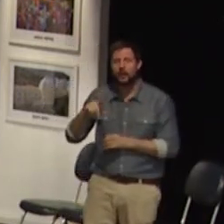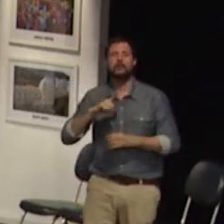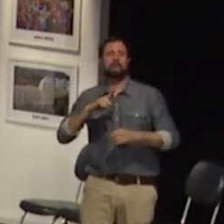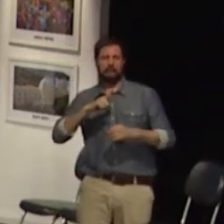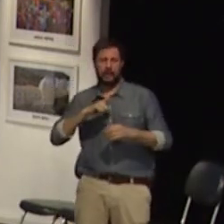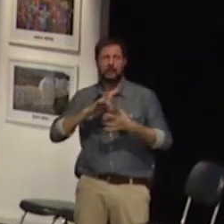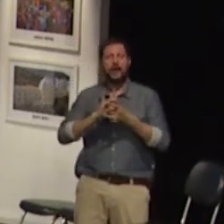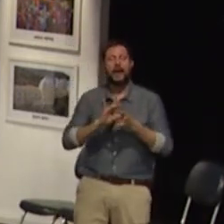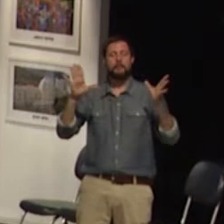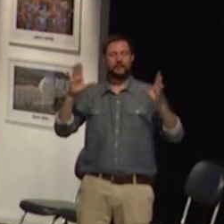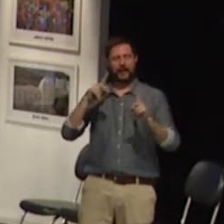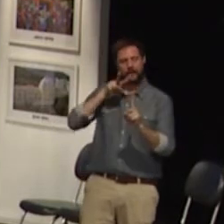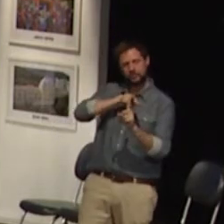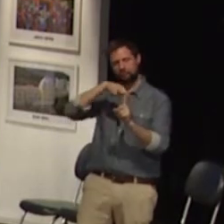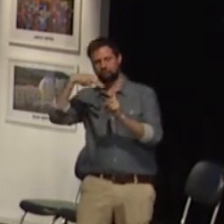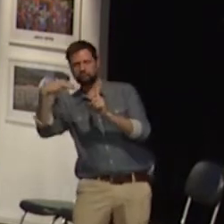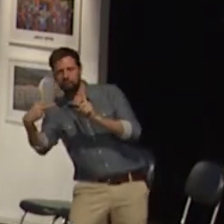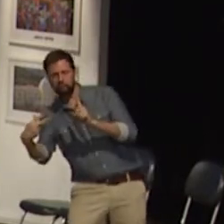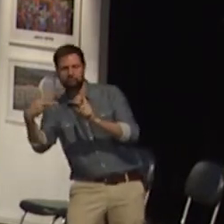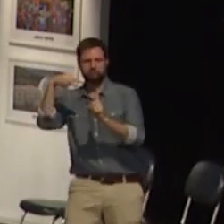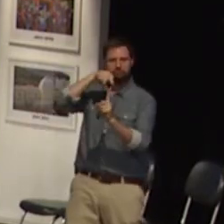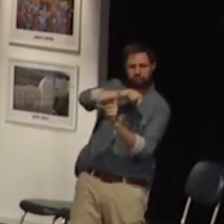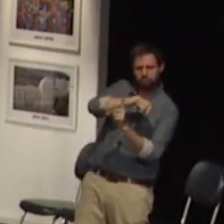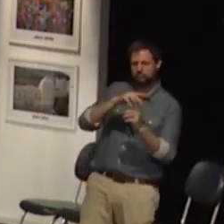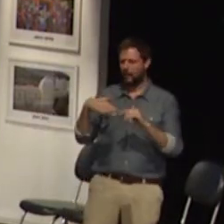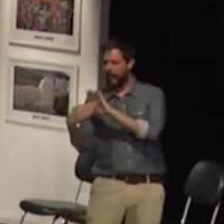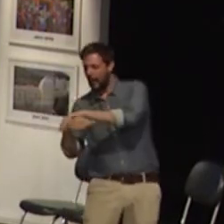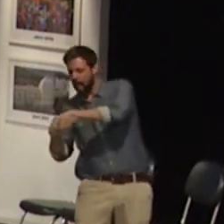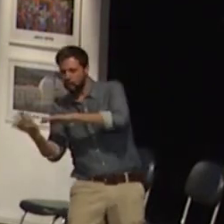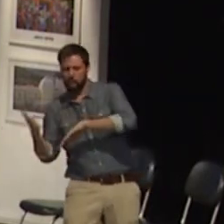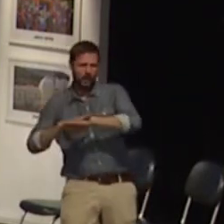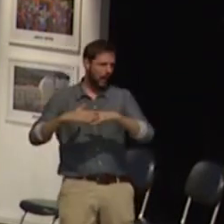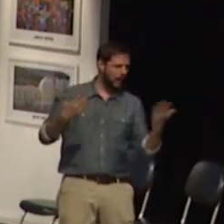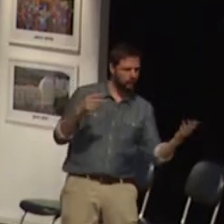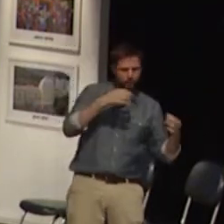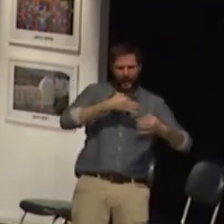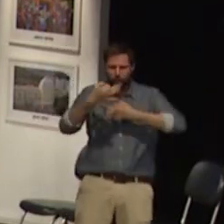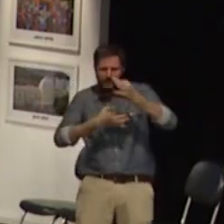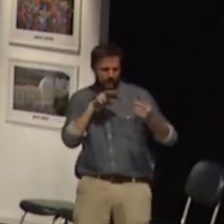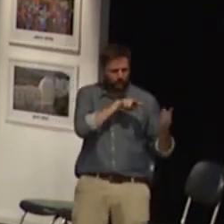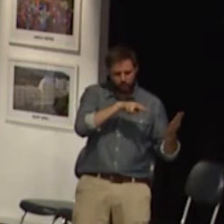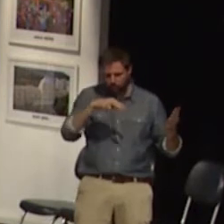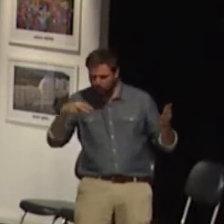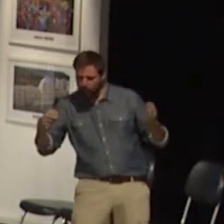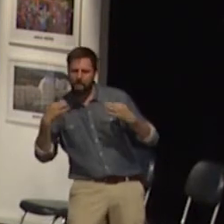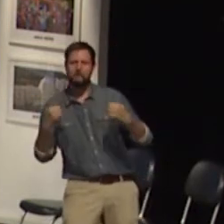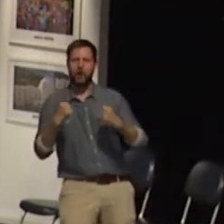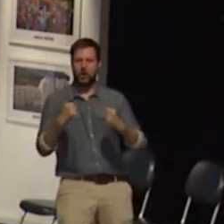a promotoria, ela liberou essas outras visões, essas outras perspectivas, outros lados da